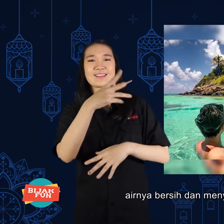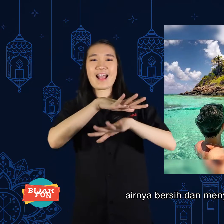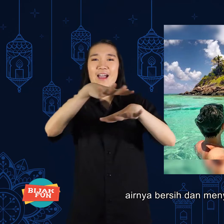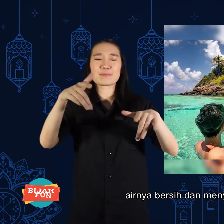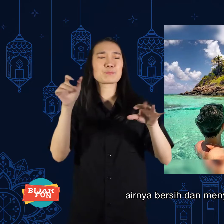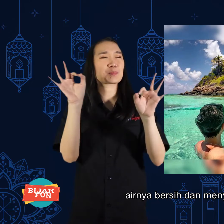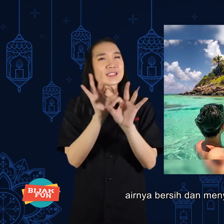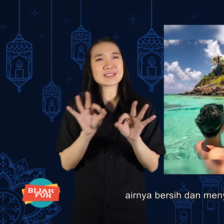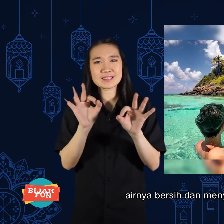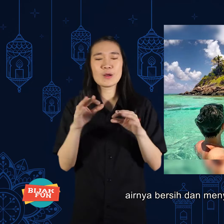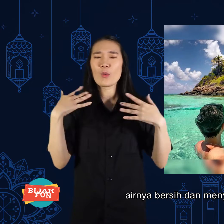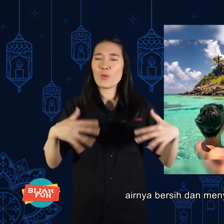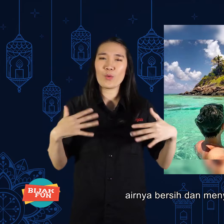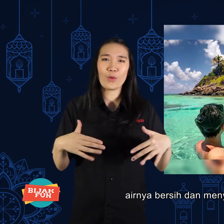Airnya bersih dan menyegarkan